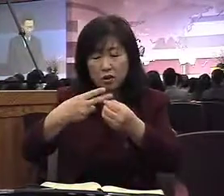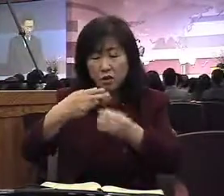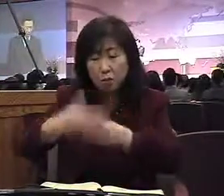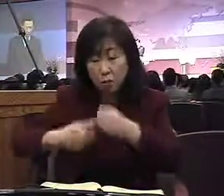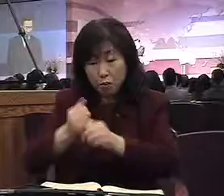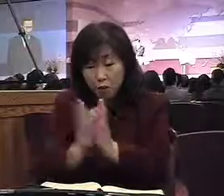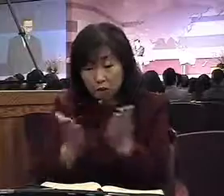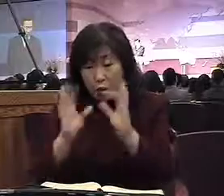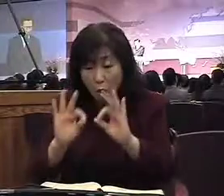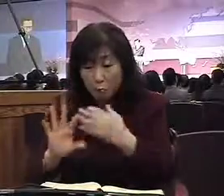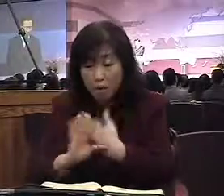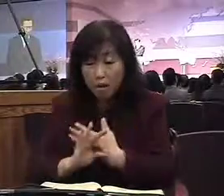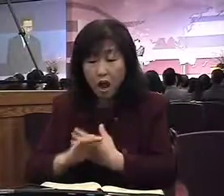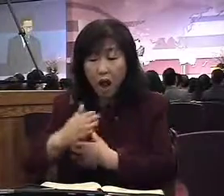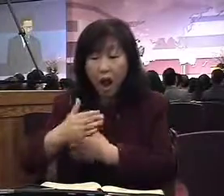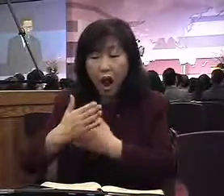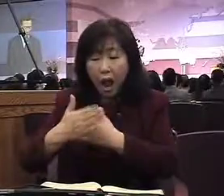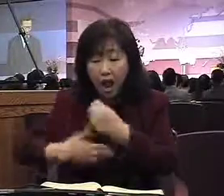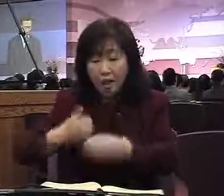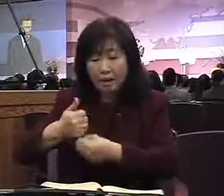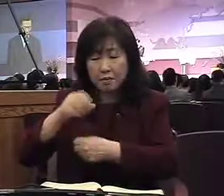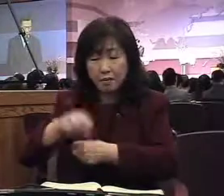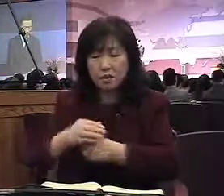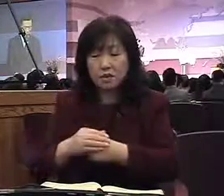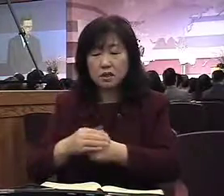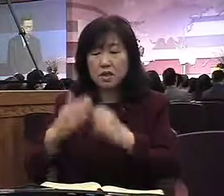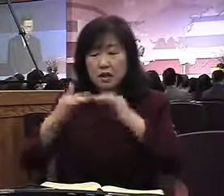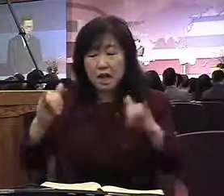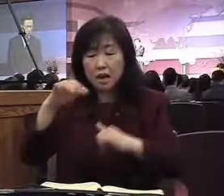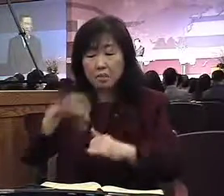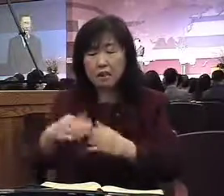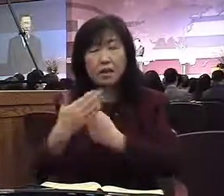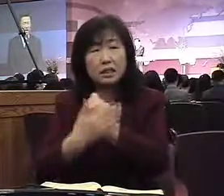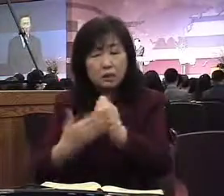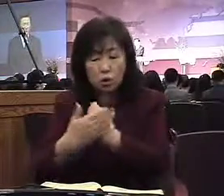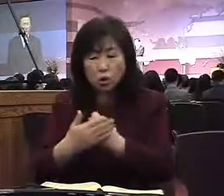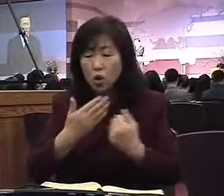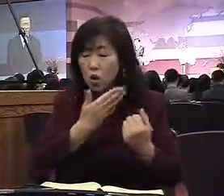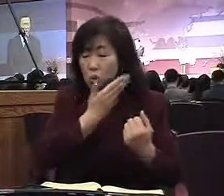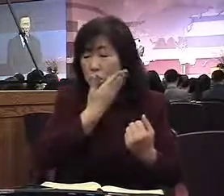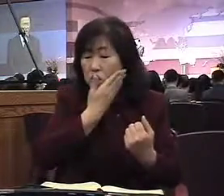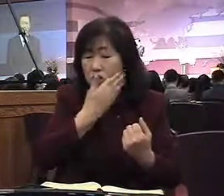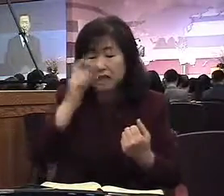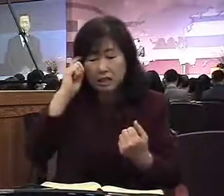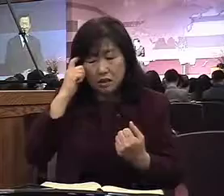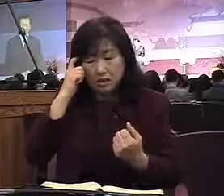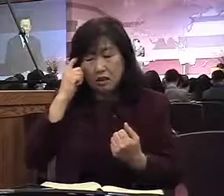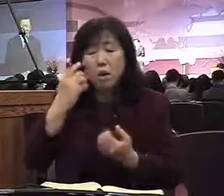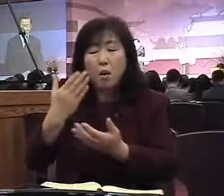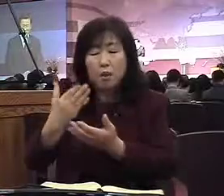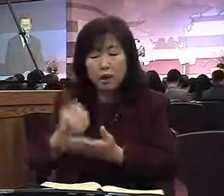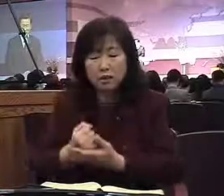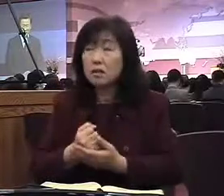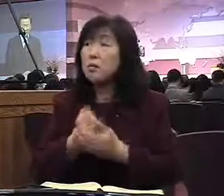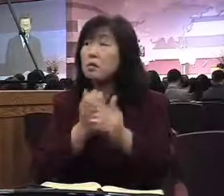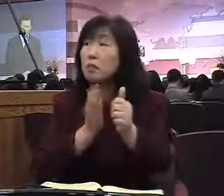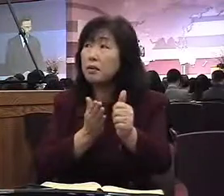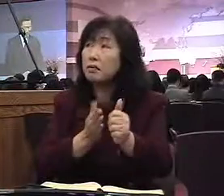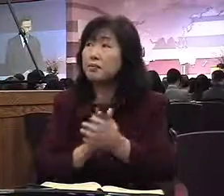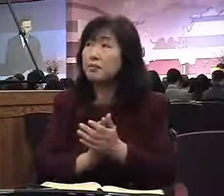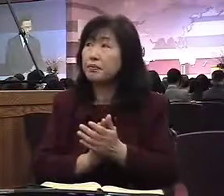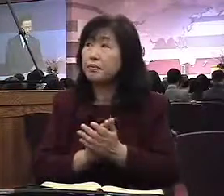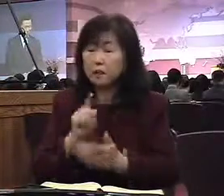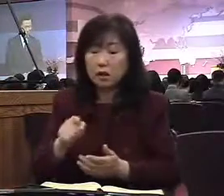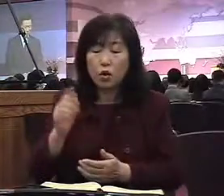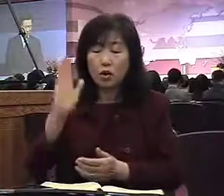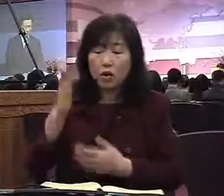보니까 하나님과 사람 앞에서 은총과 귀중히 여김을 받으리라 그랬습니다. 여러분도 이렇게 되기를 원하십니까?